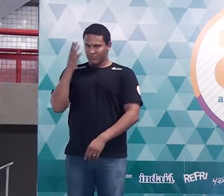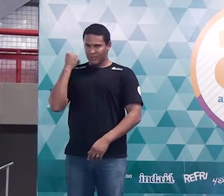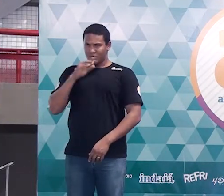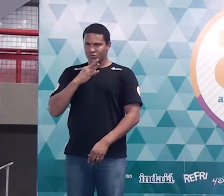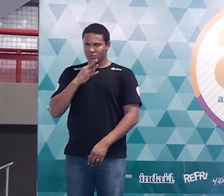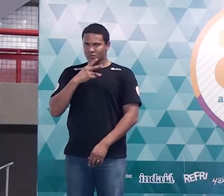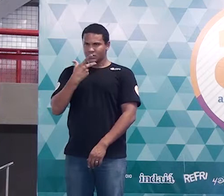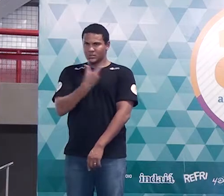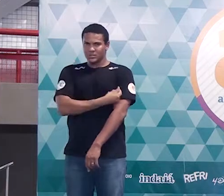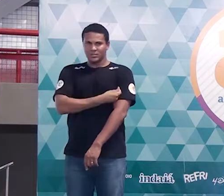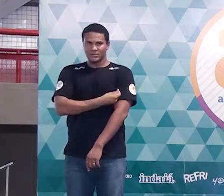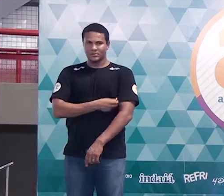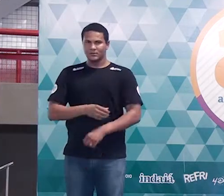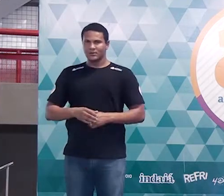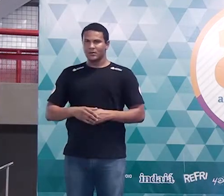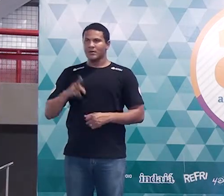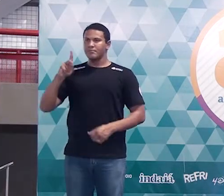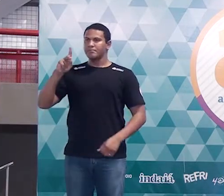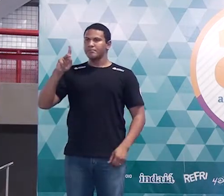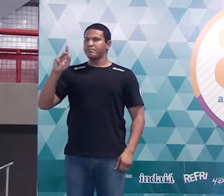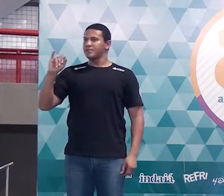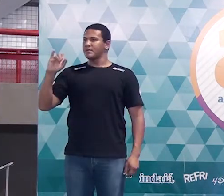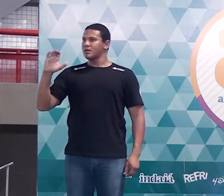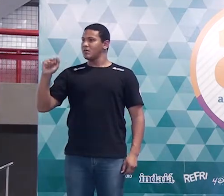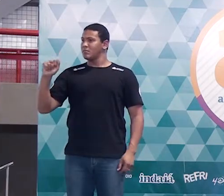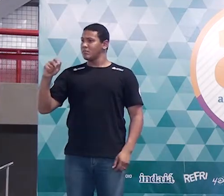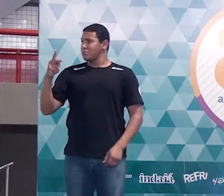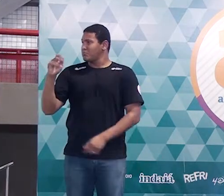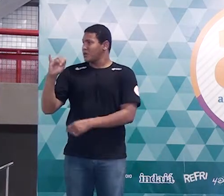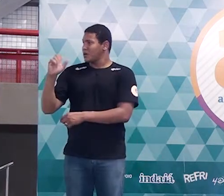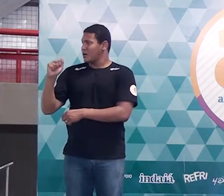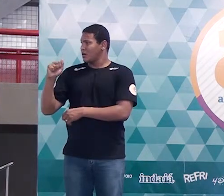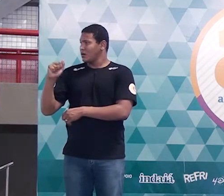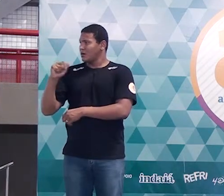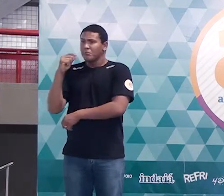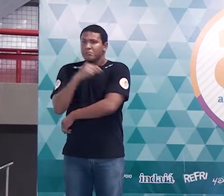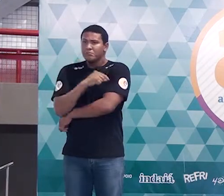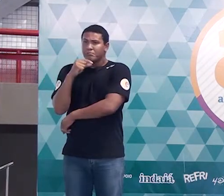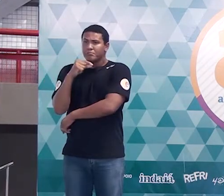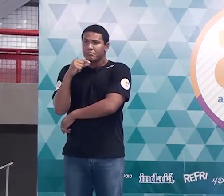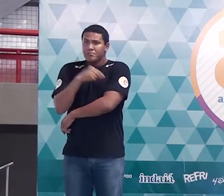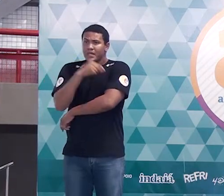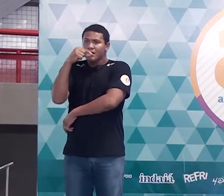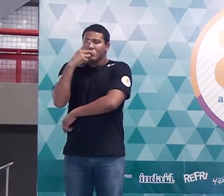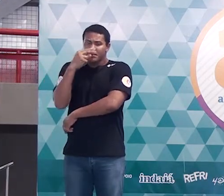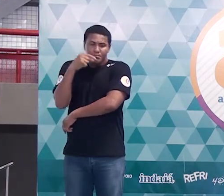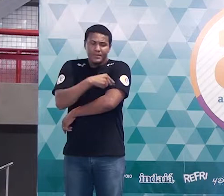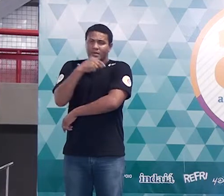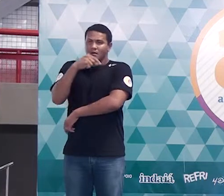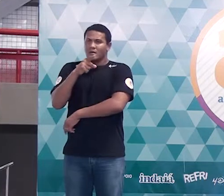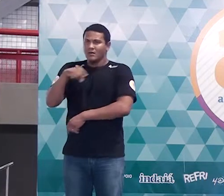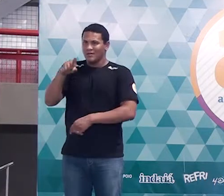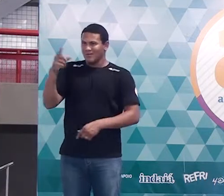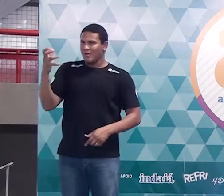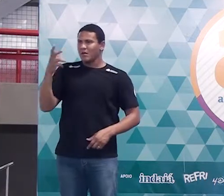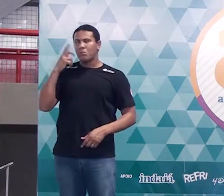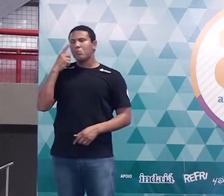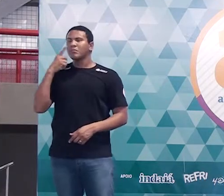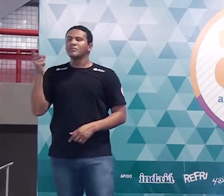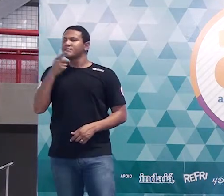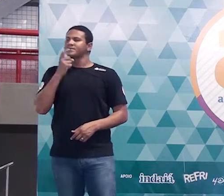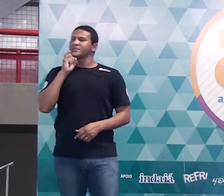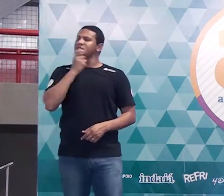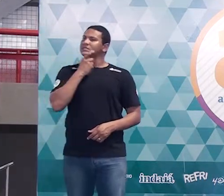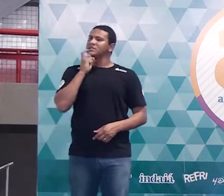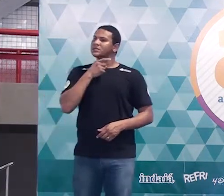Injeção? Pica. De picada. É daí que vem a palavra picada. Imagine você levar sua mulher para o dentista